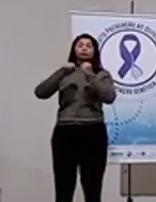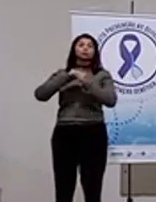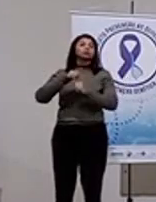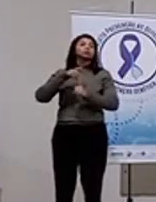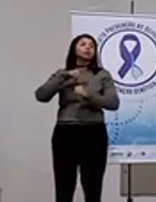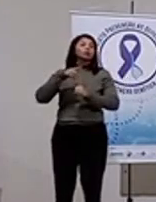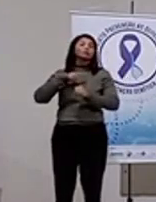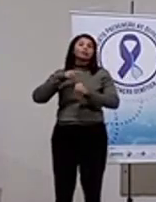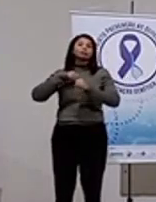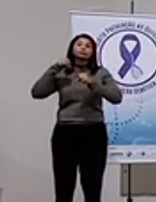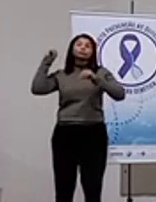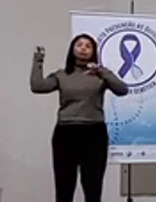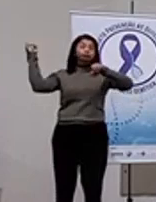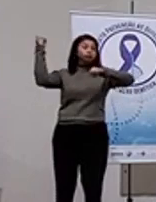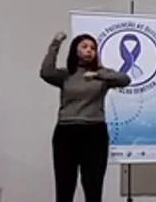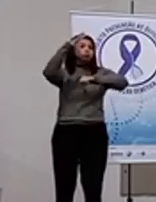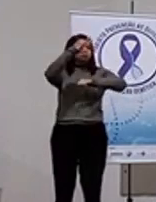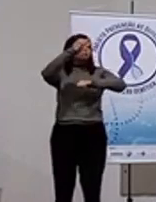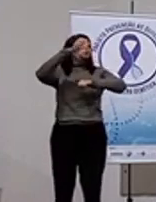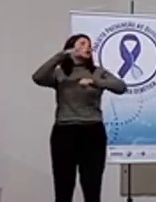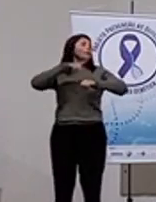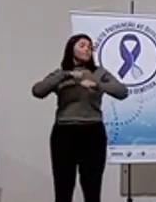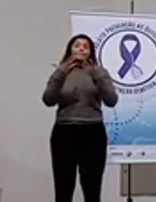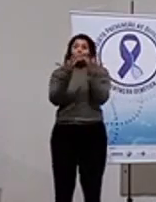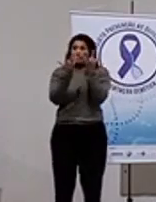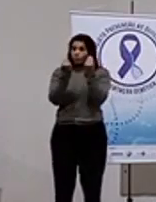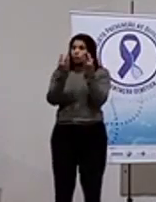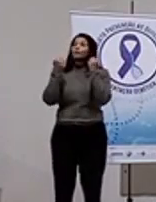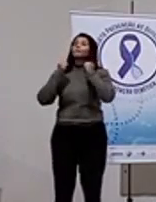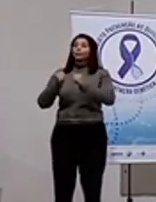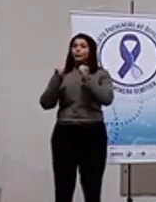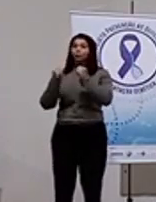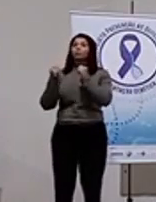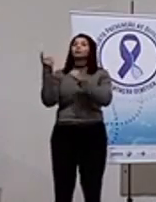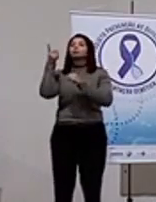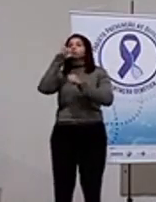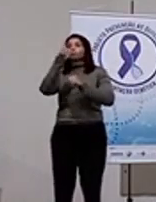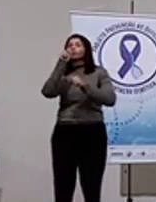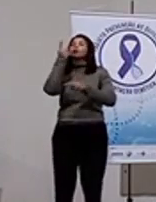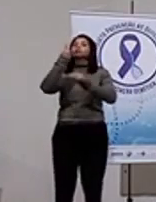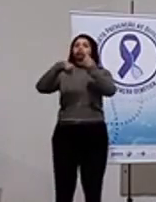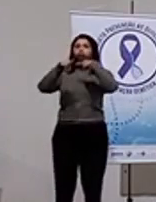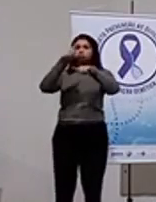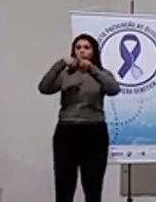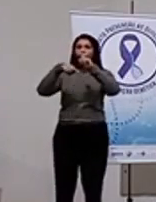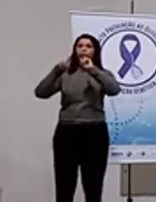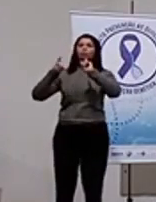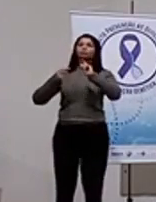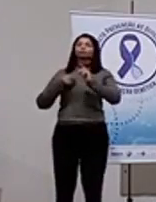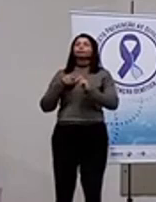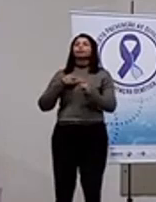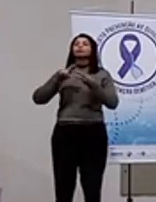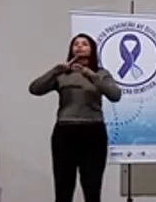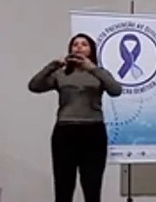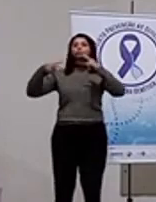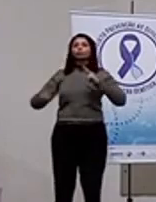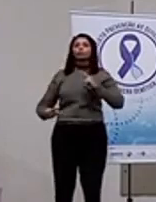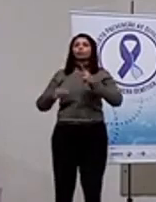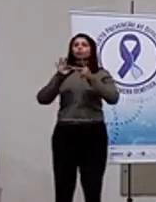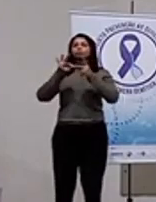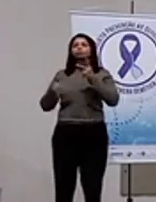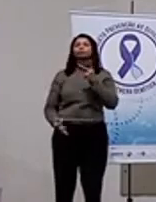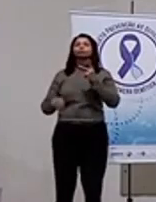muita radiação. Essa radiação em excesso pode provocar mutações no seu DNA ou pode provocar mutações